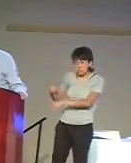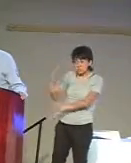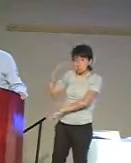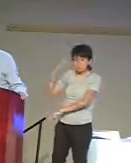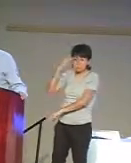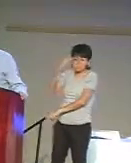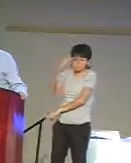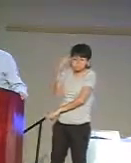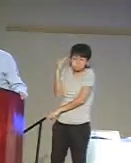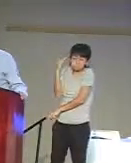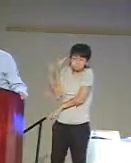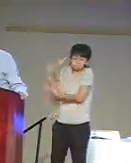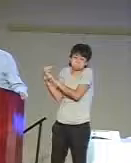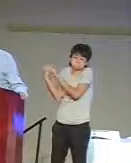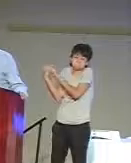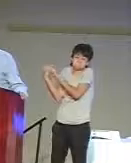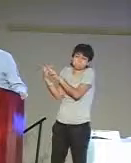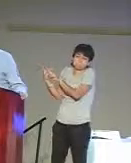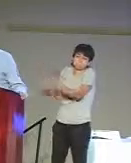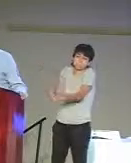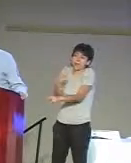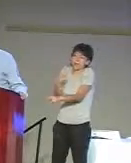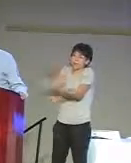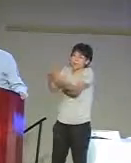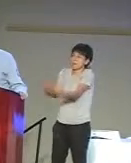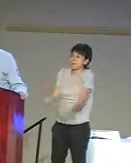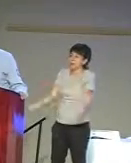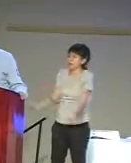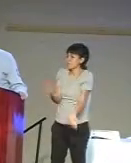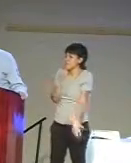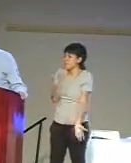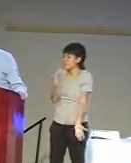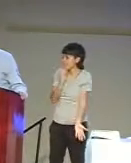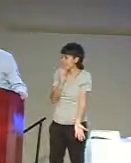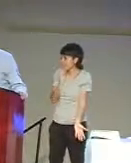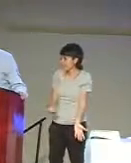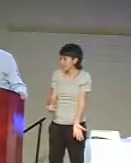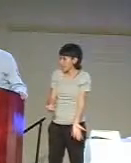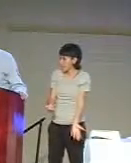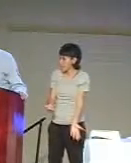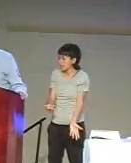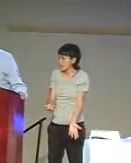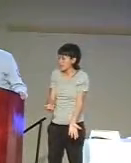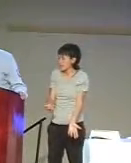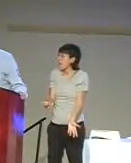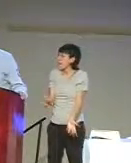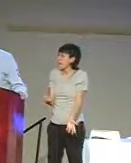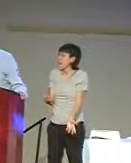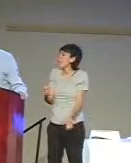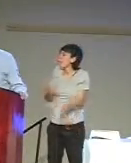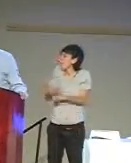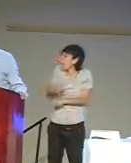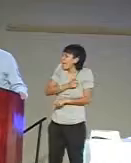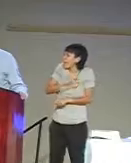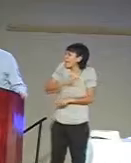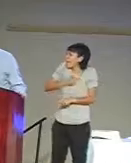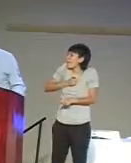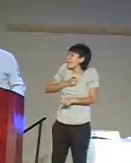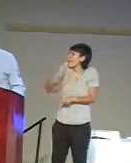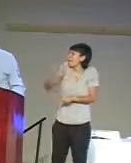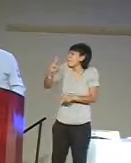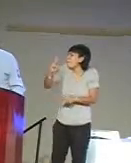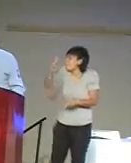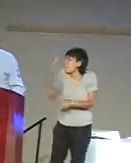resuelto. ¿Qué tiene que pasar para que valoremos la vida de los neonatos y